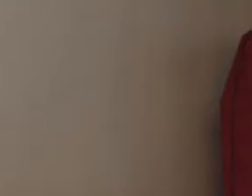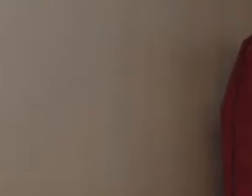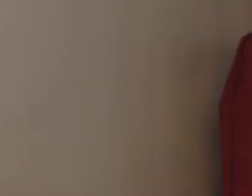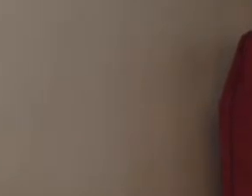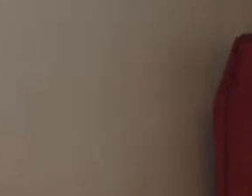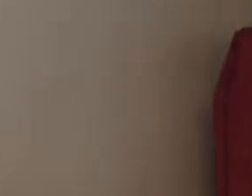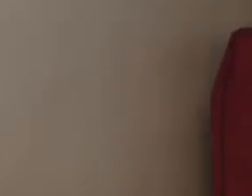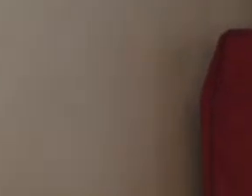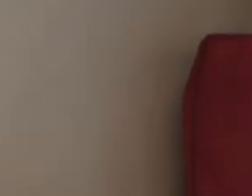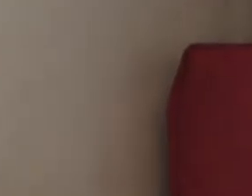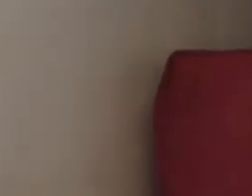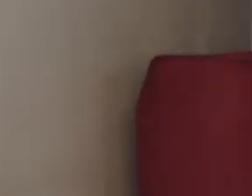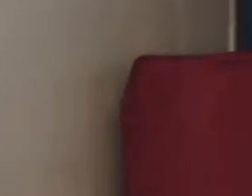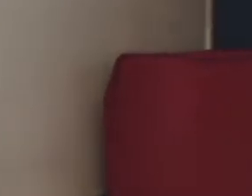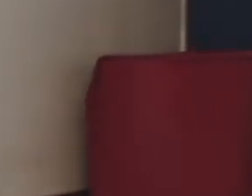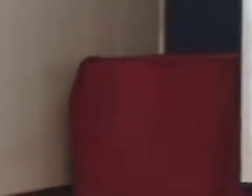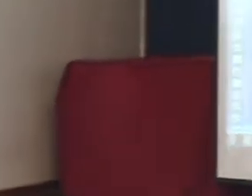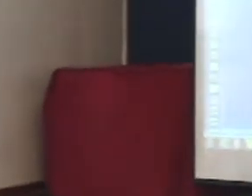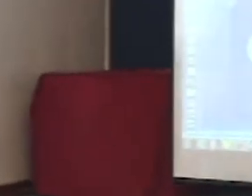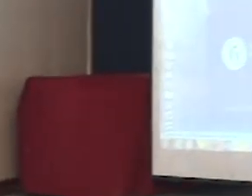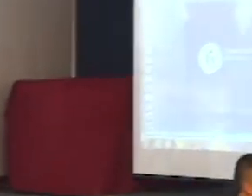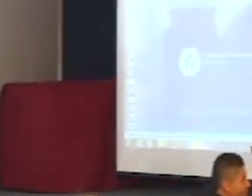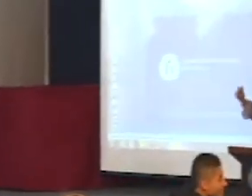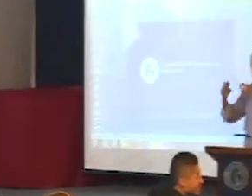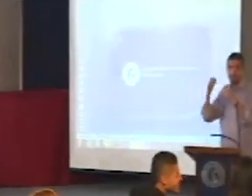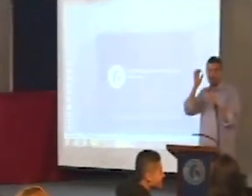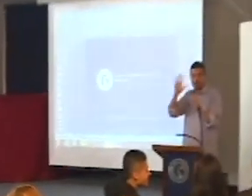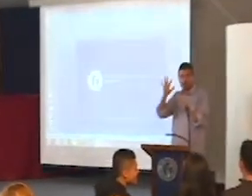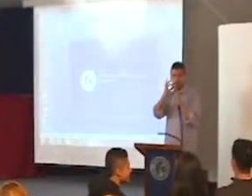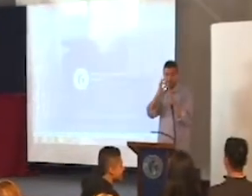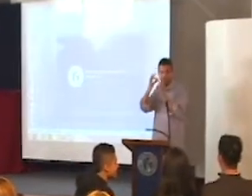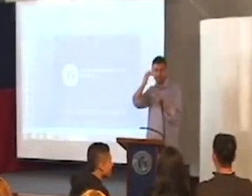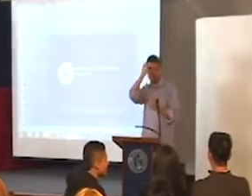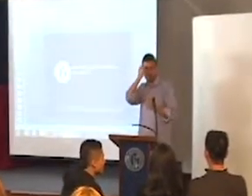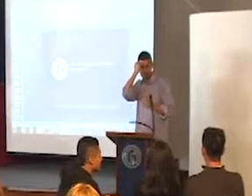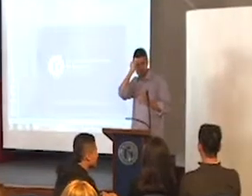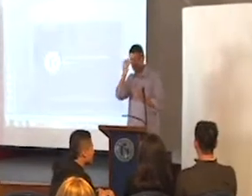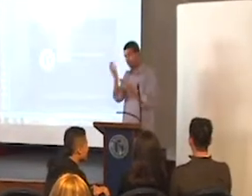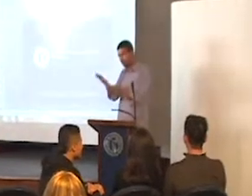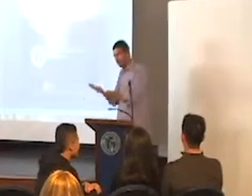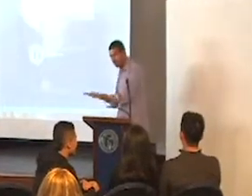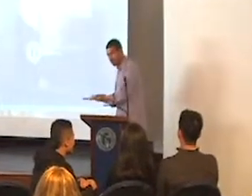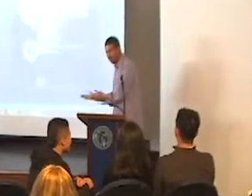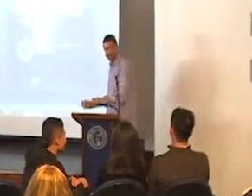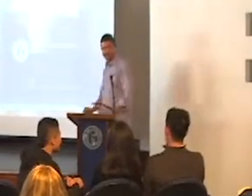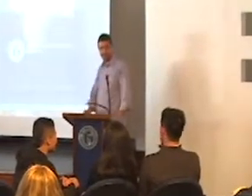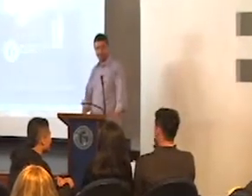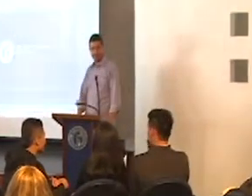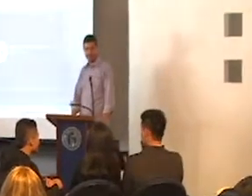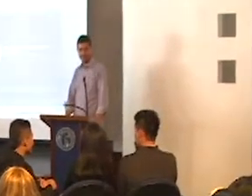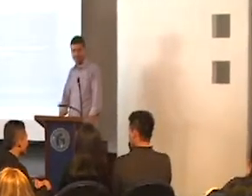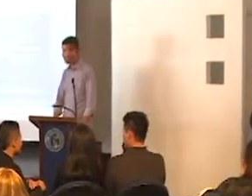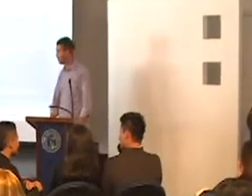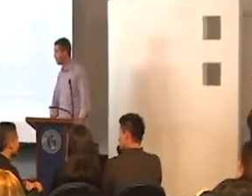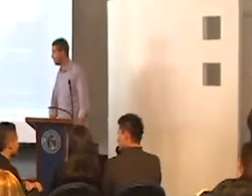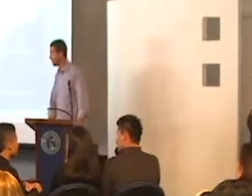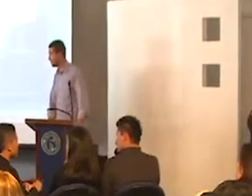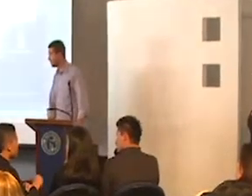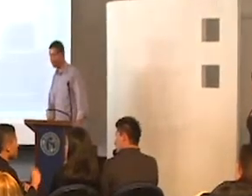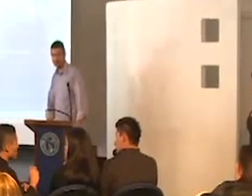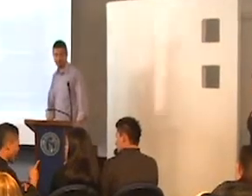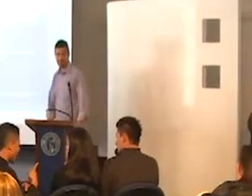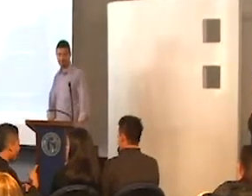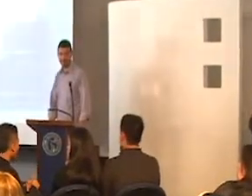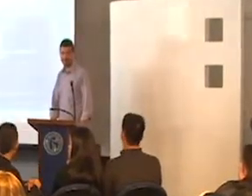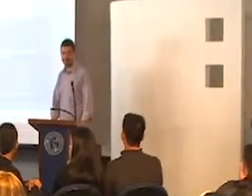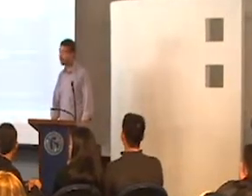Ok, terminamos esta sección de preguntas y respuestas. Ahora continuamos con el panel. Invitamos a los